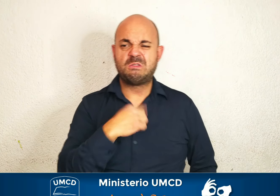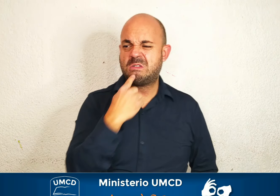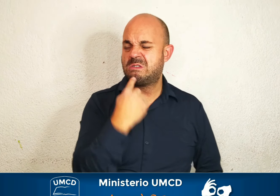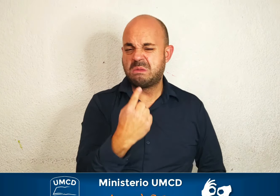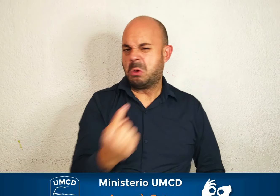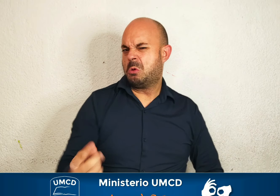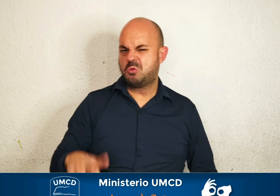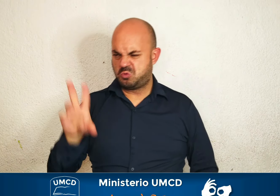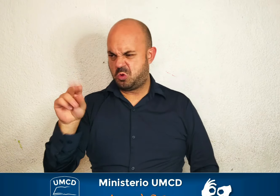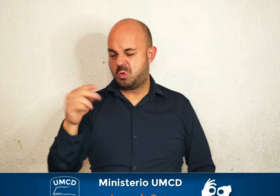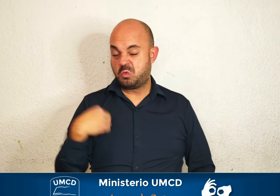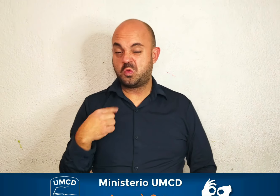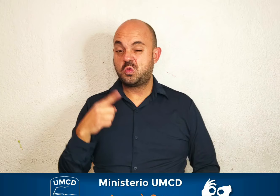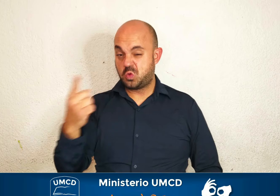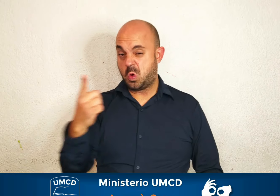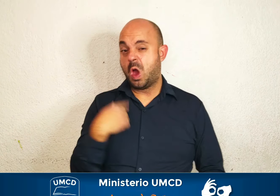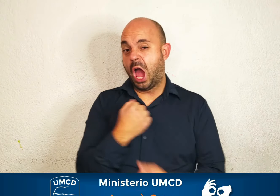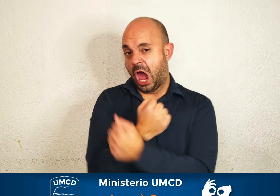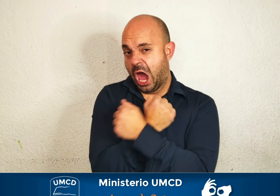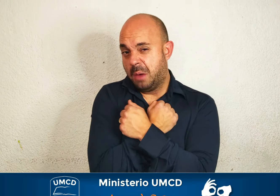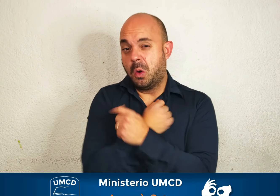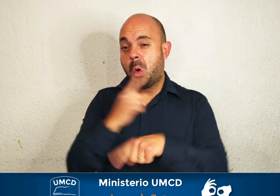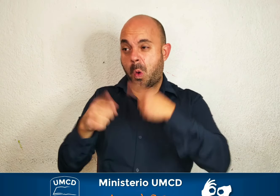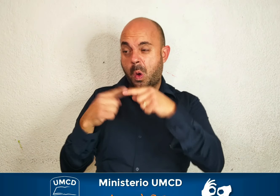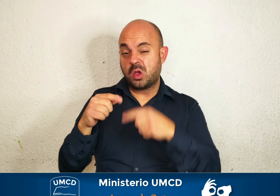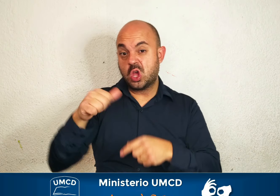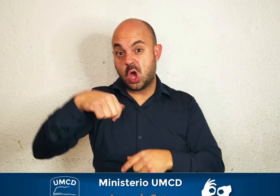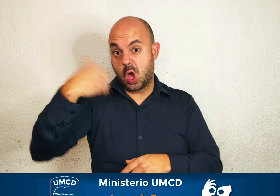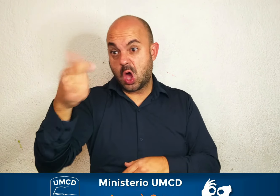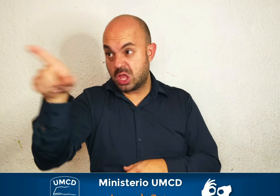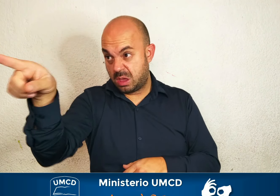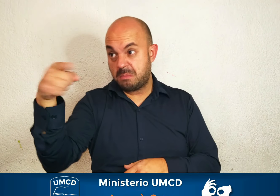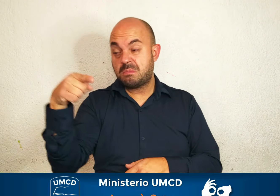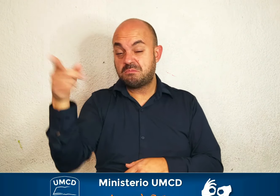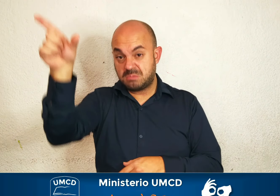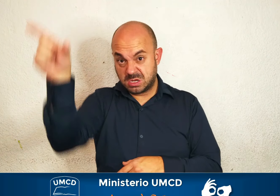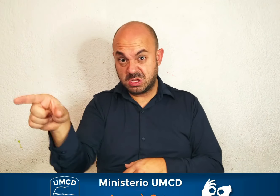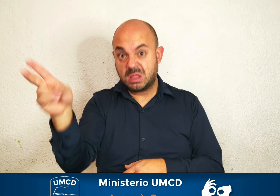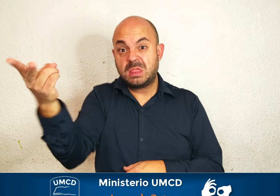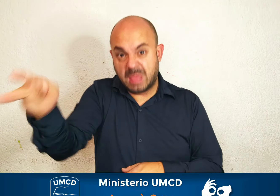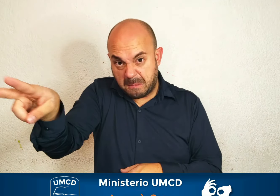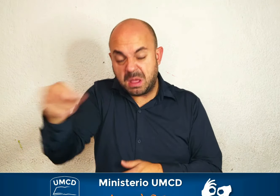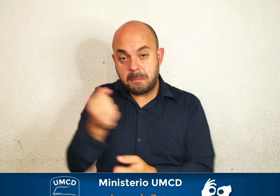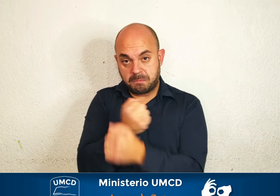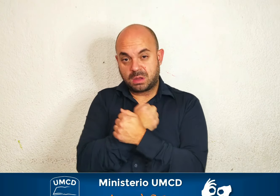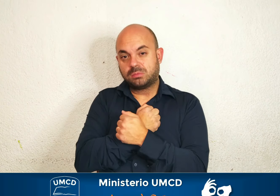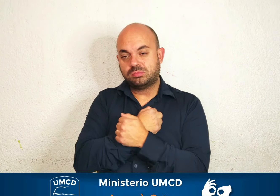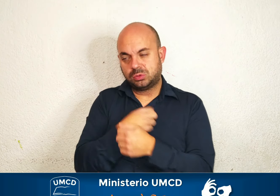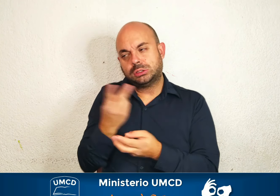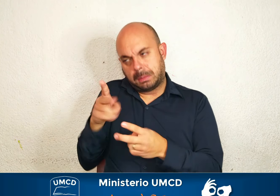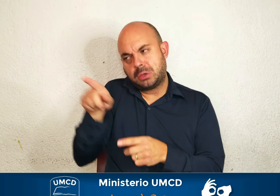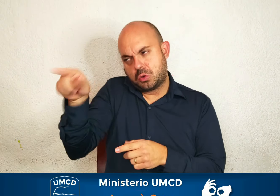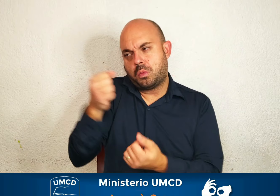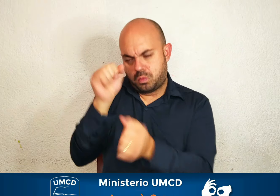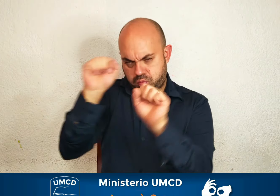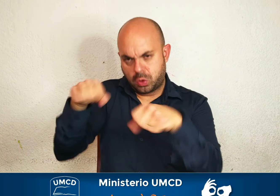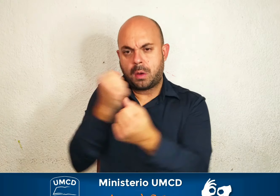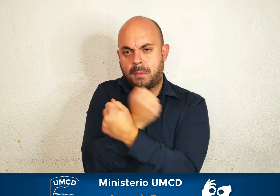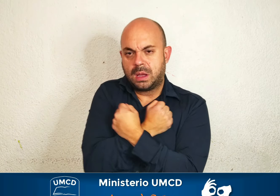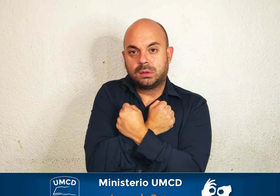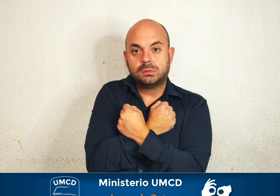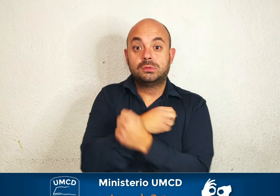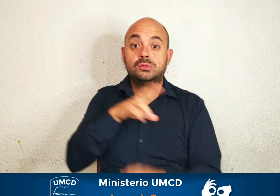Es decir, yo doy retribución a lo que creo que es placentero nada más. Y la verdad es que nosotros tenemos que amar